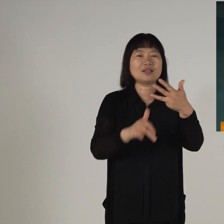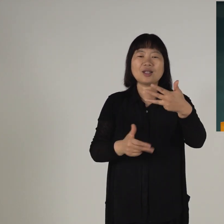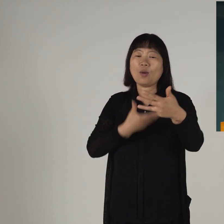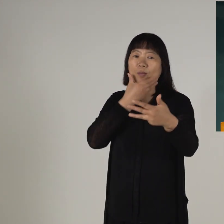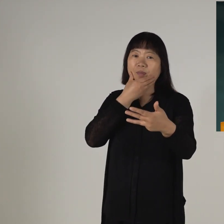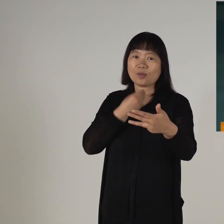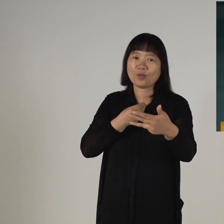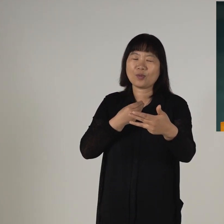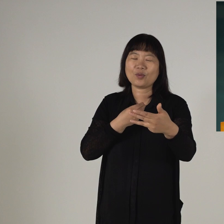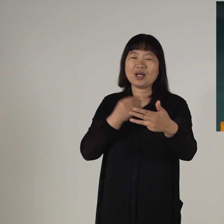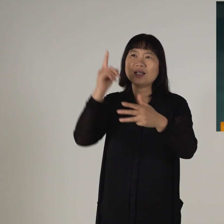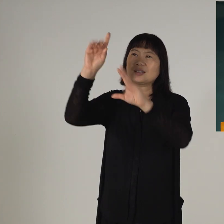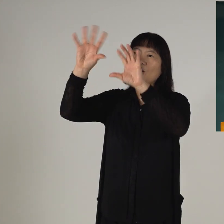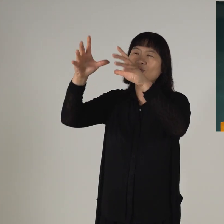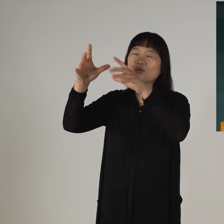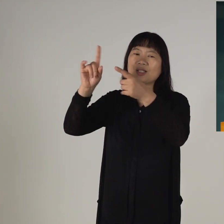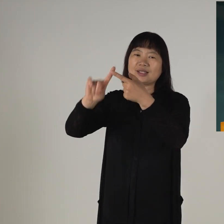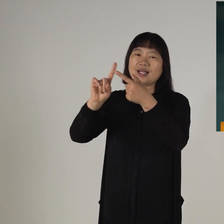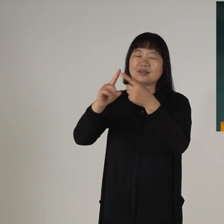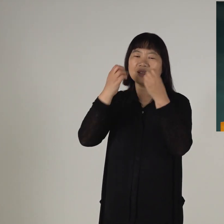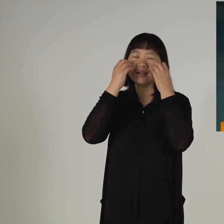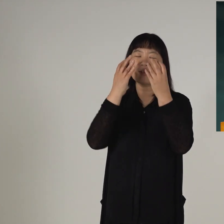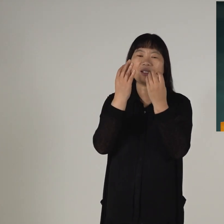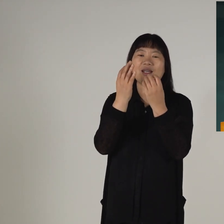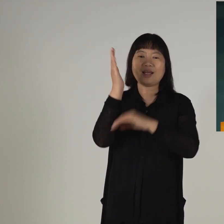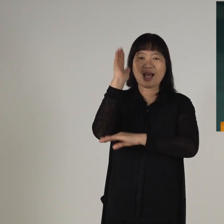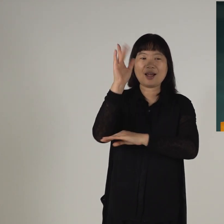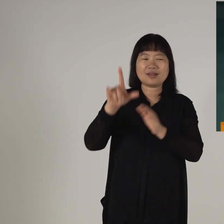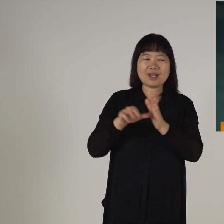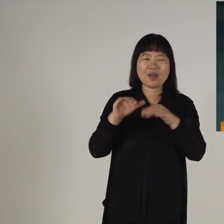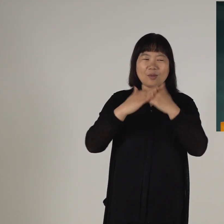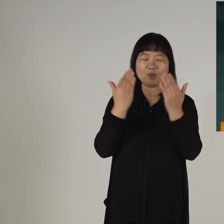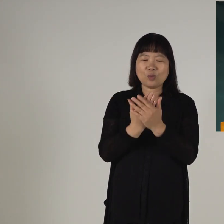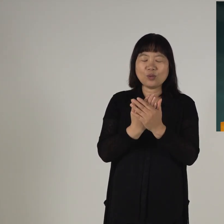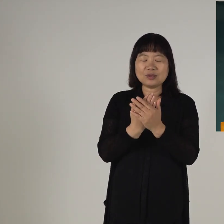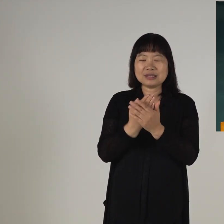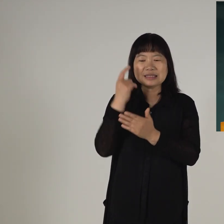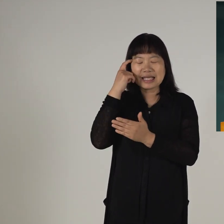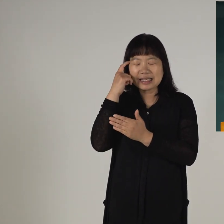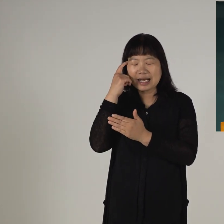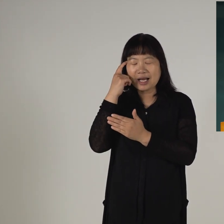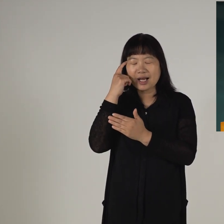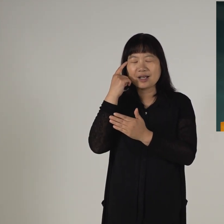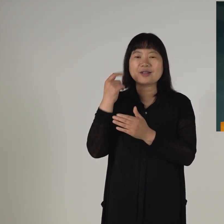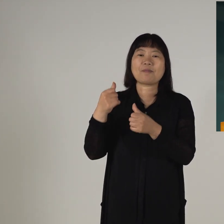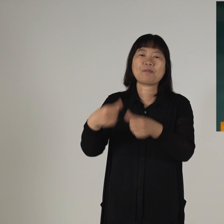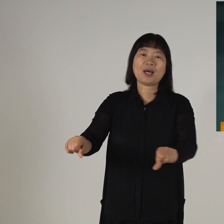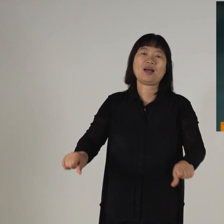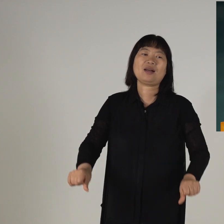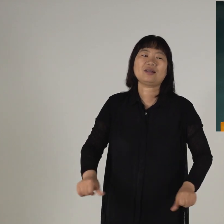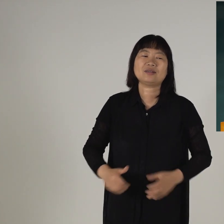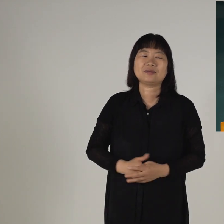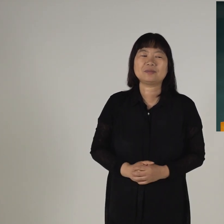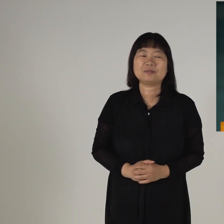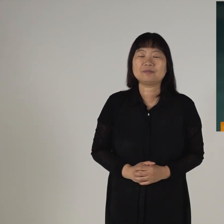팔복을 천국의 윤리를 새롭게 정의하시면서 이 모든 가치관을 다 엎어요. 다 뒤집어요.